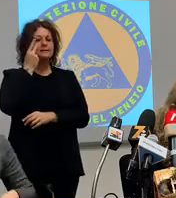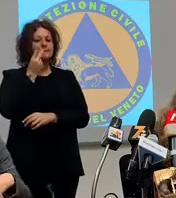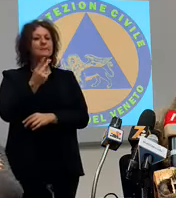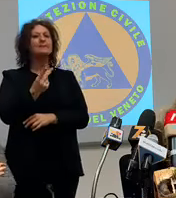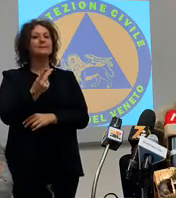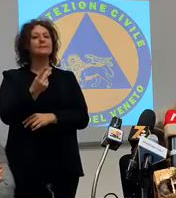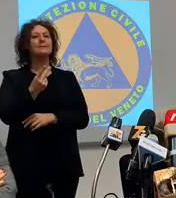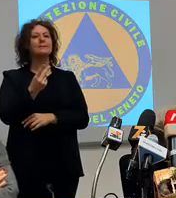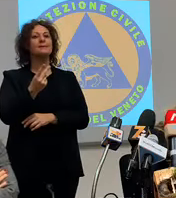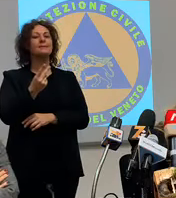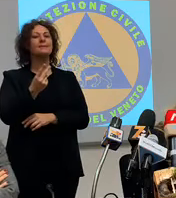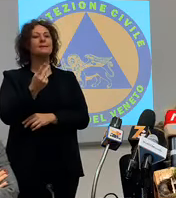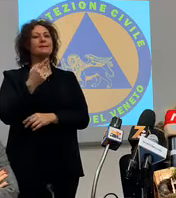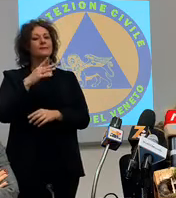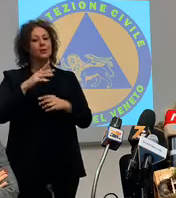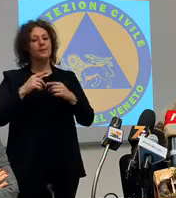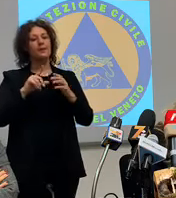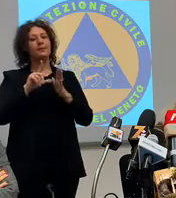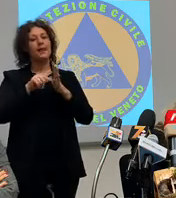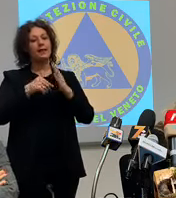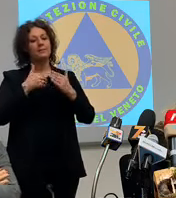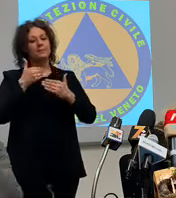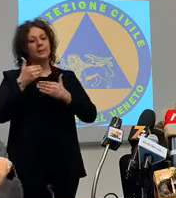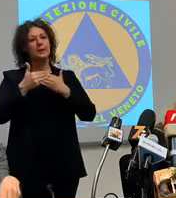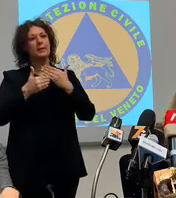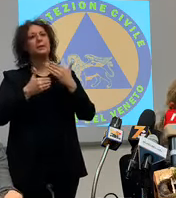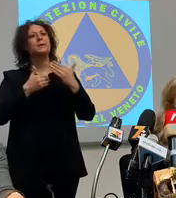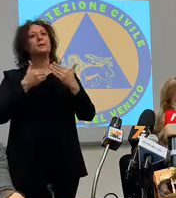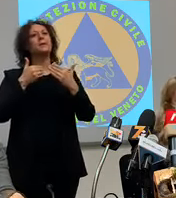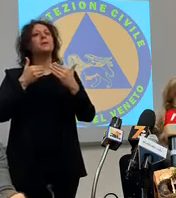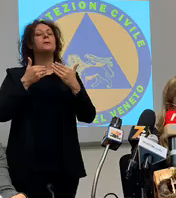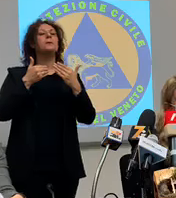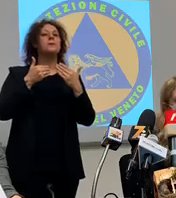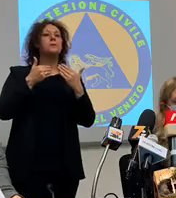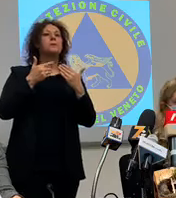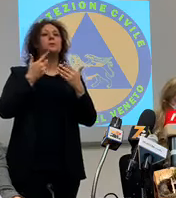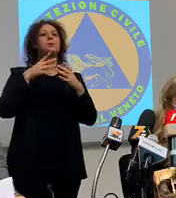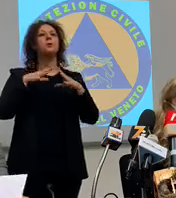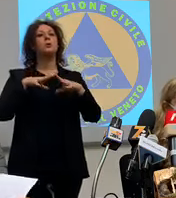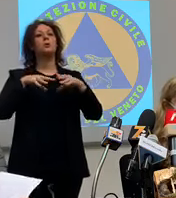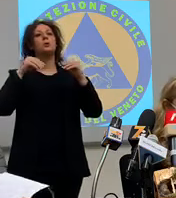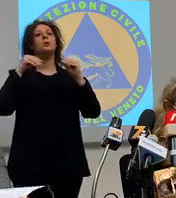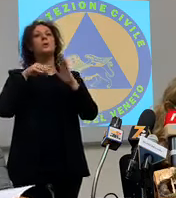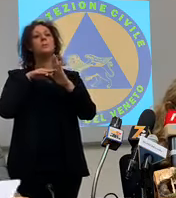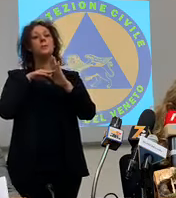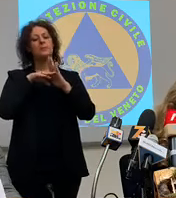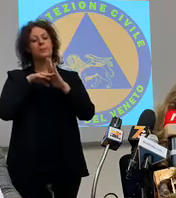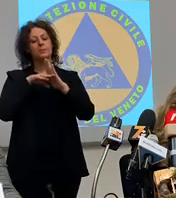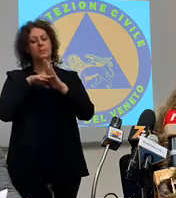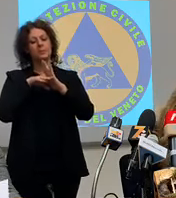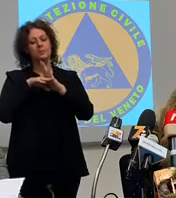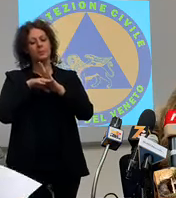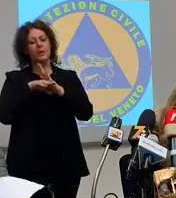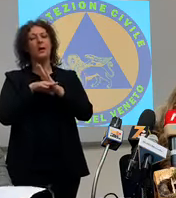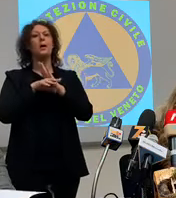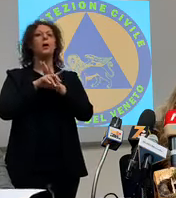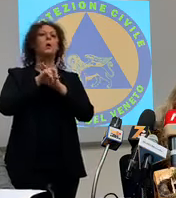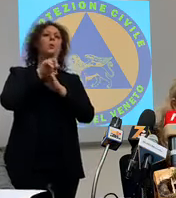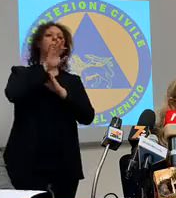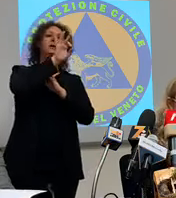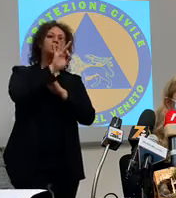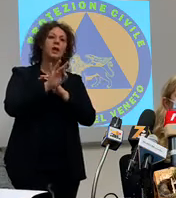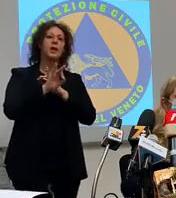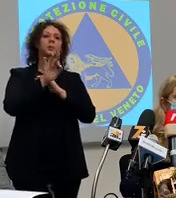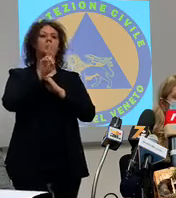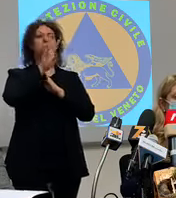a un più 1% 4% Insomma 2 100 eccetera poi arriviamo ad